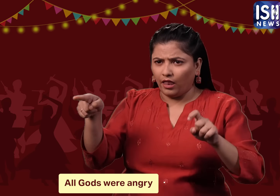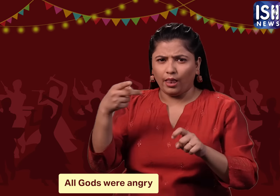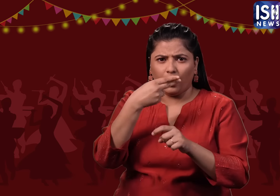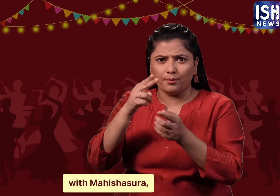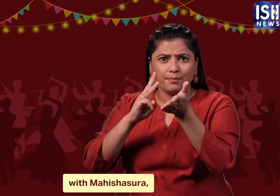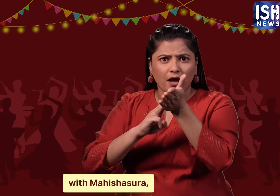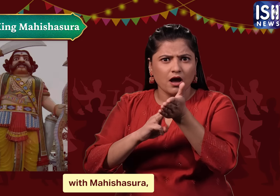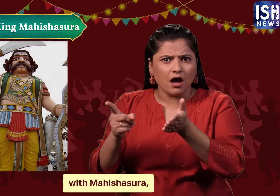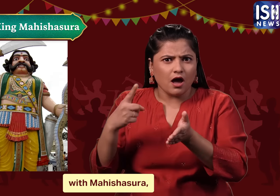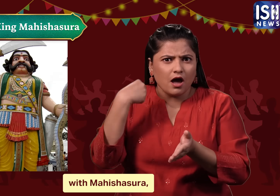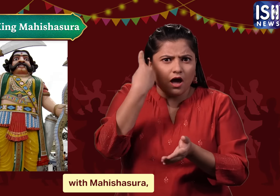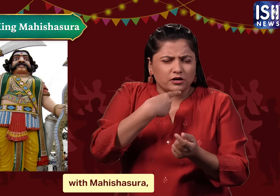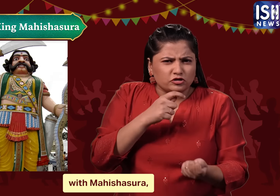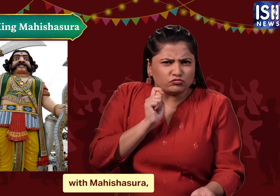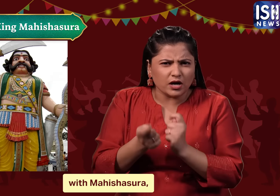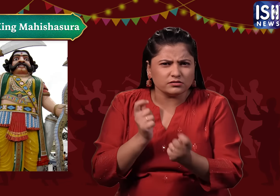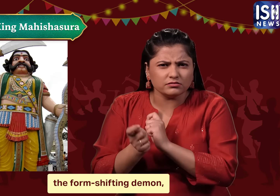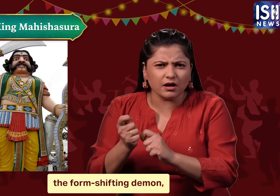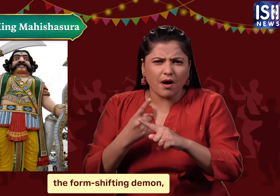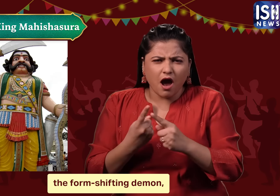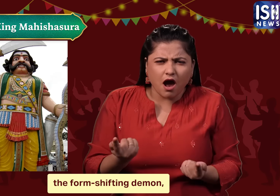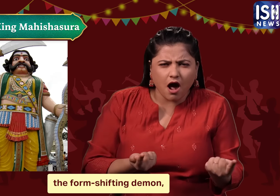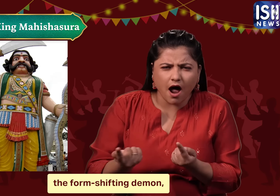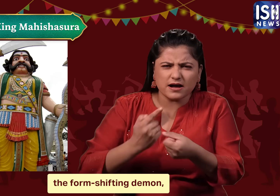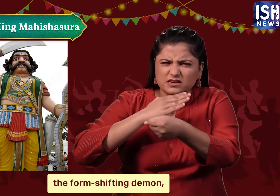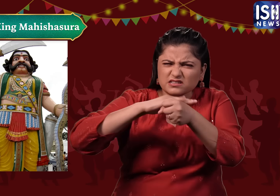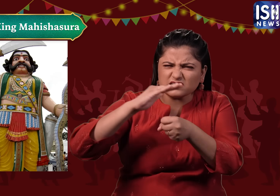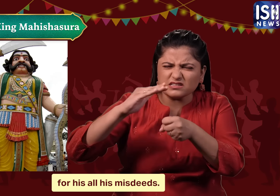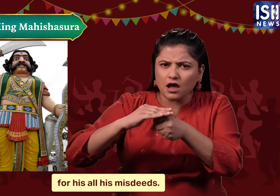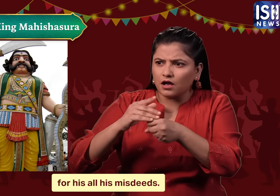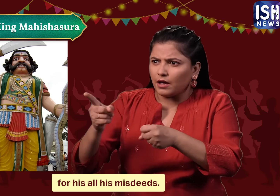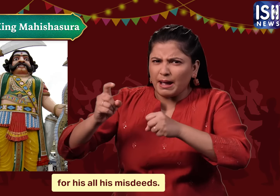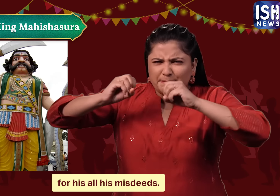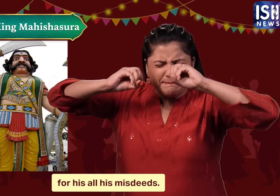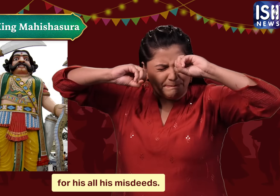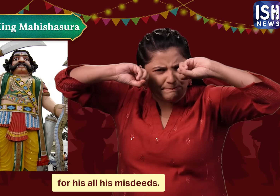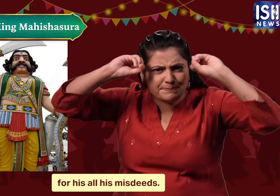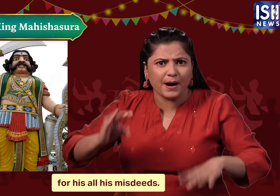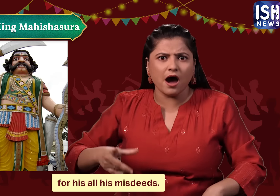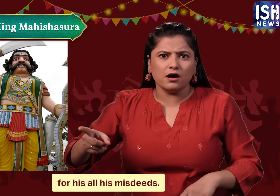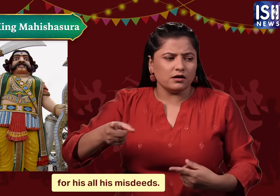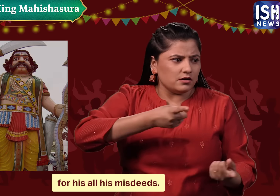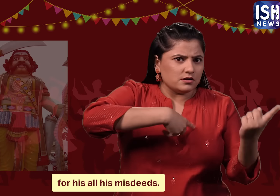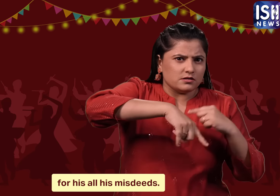बदलने वाले राक्षस महिषासुर से उसकी सभी दुष्कर्मों के कारण क्रोधित थे।